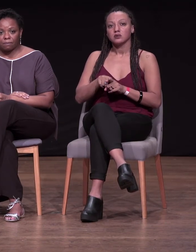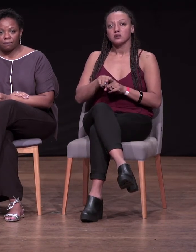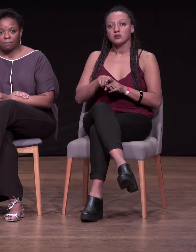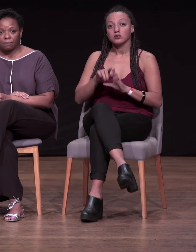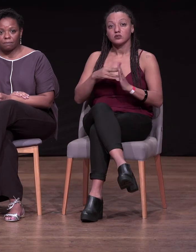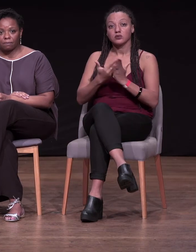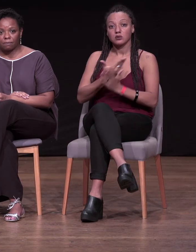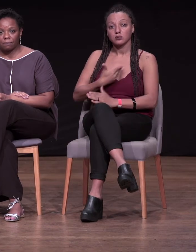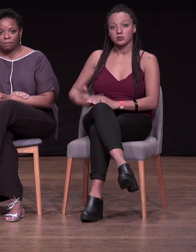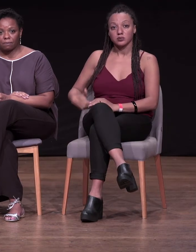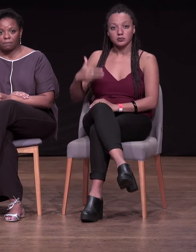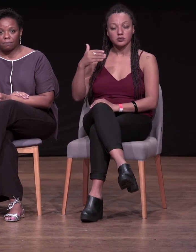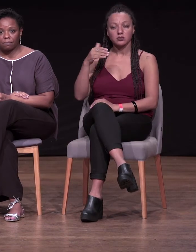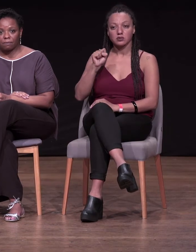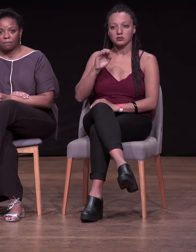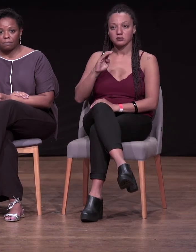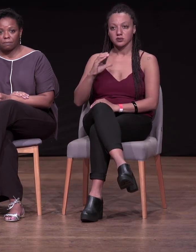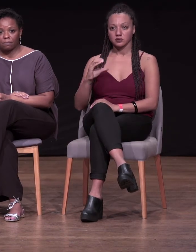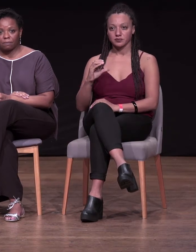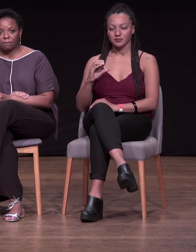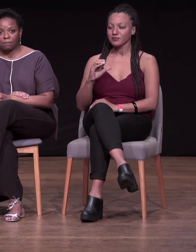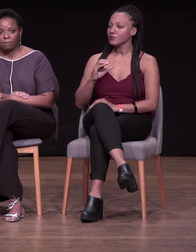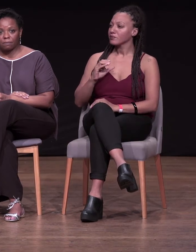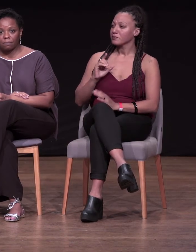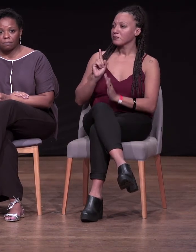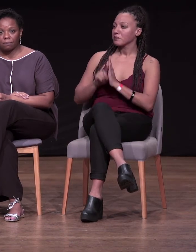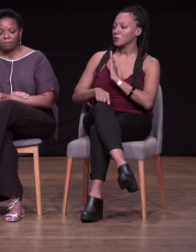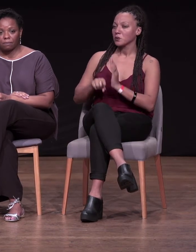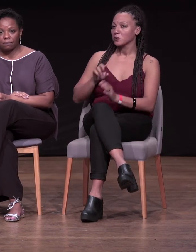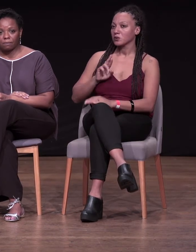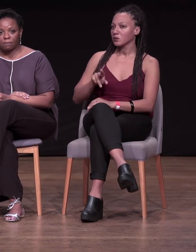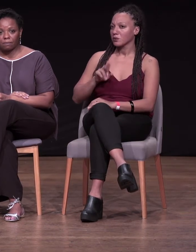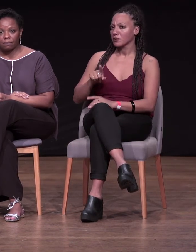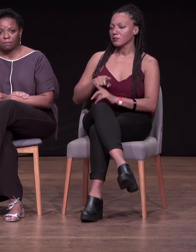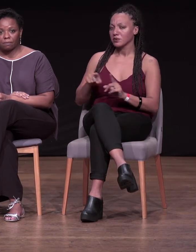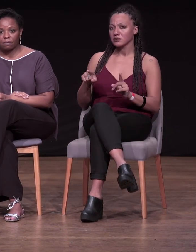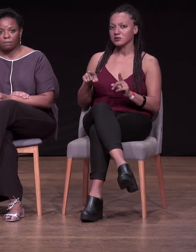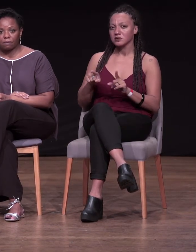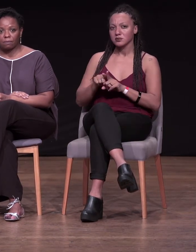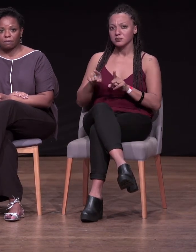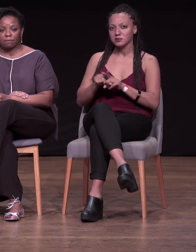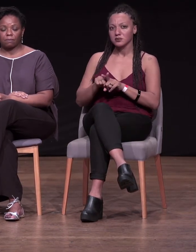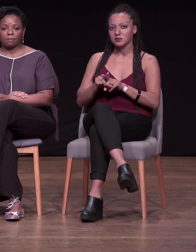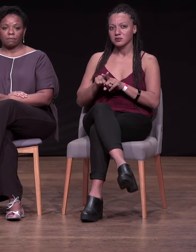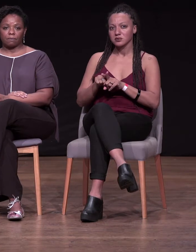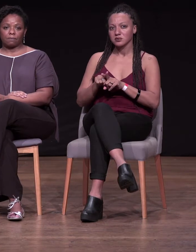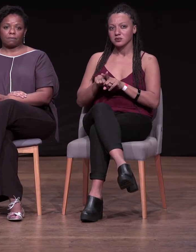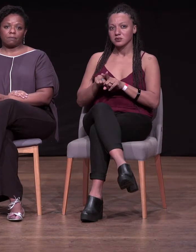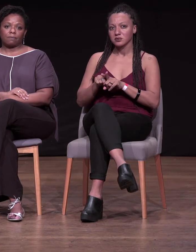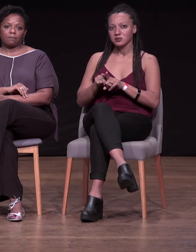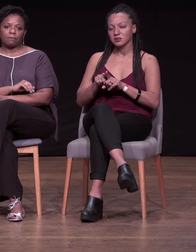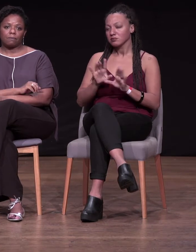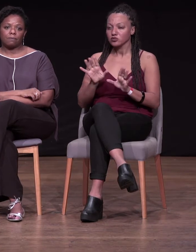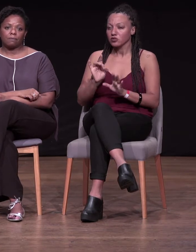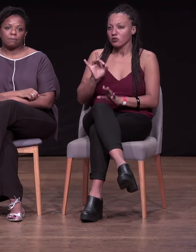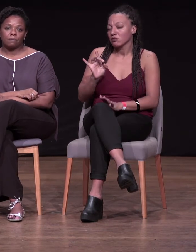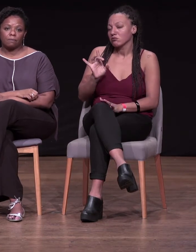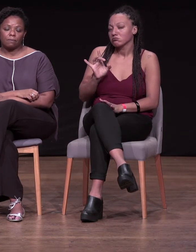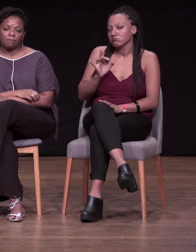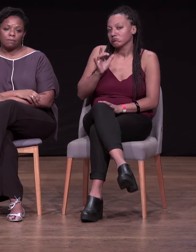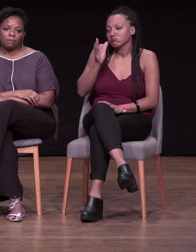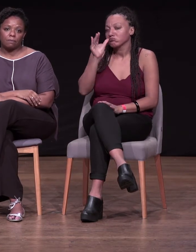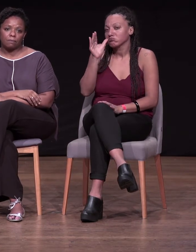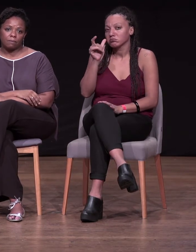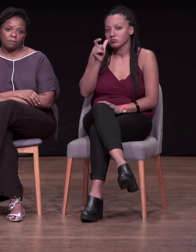E, na verdade, não é bem uma pergunta, mas acho que também um pouquinho de... mais uma observação.